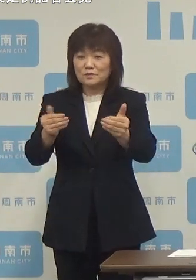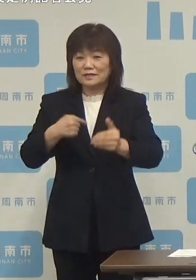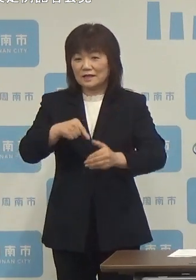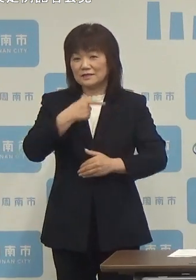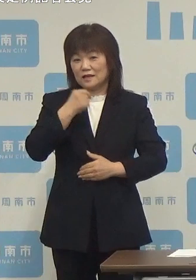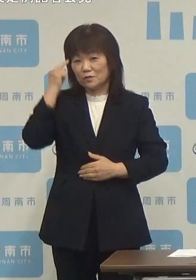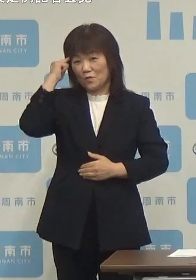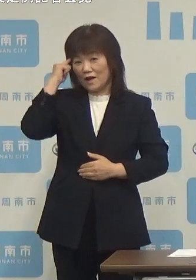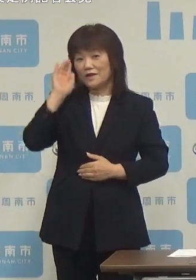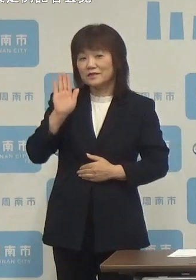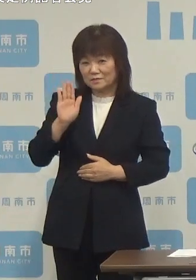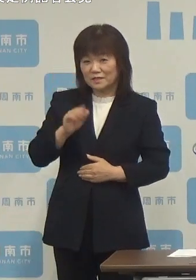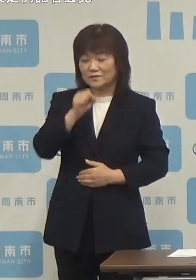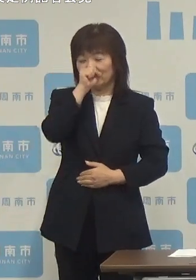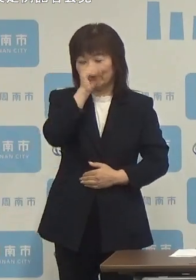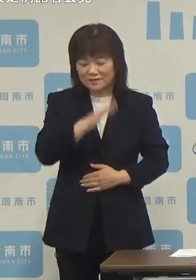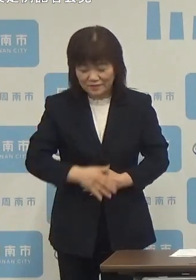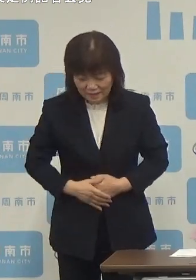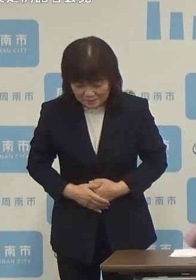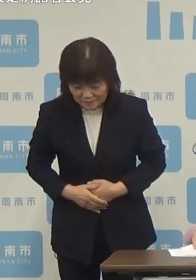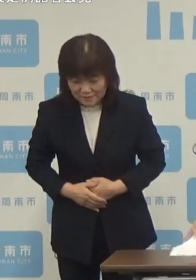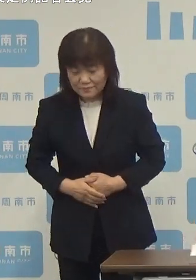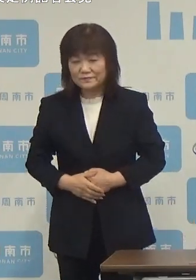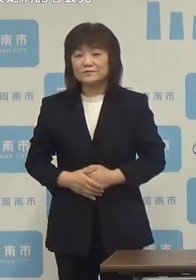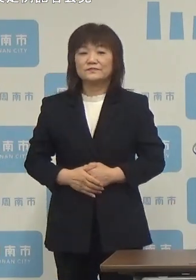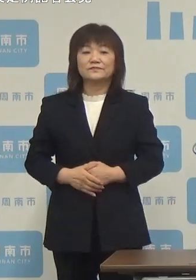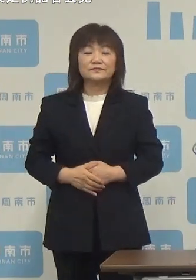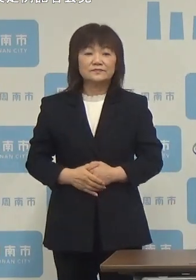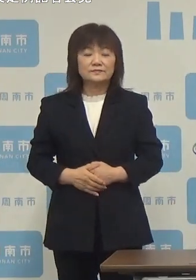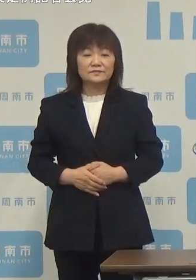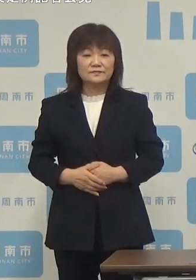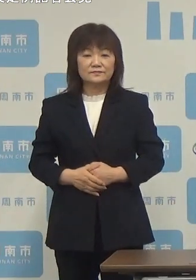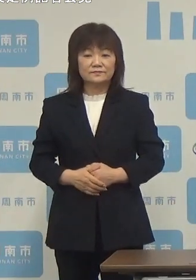いと考えております。どうぞよろしくお願いいたします。